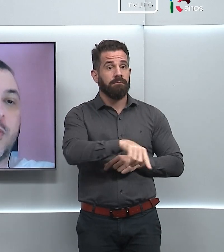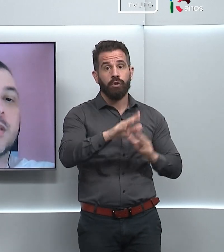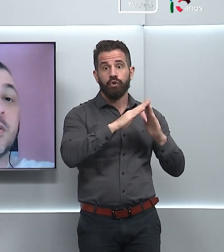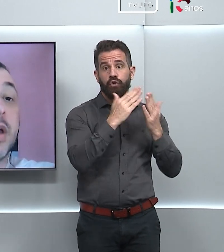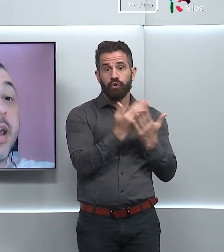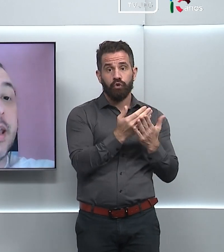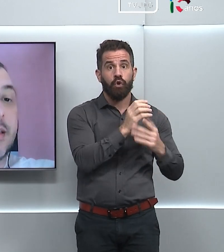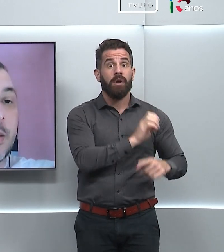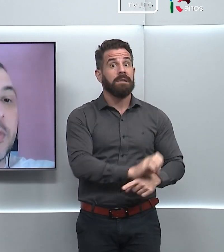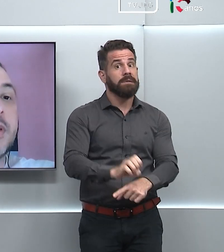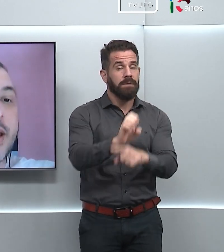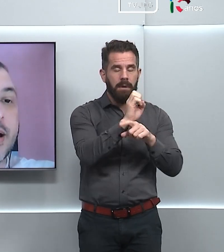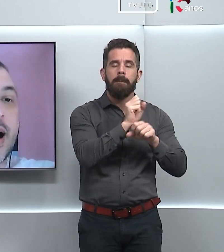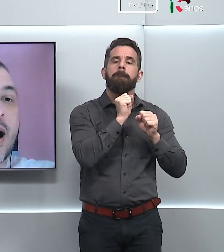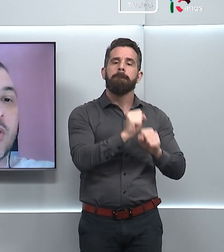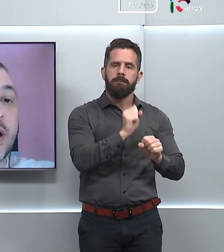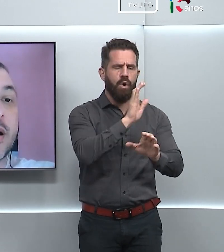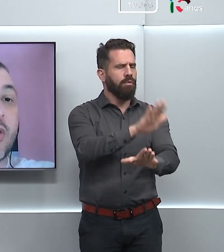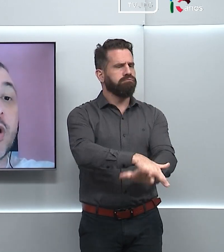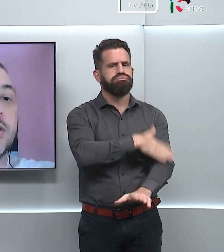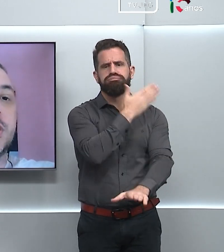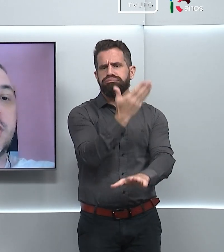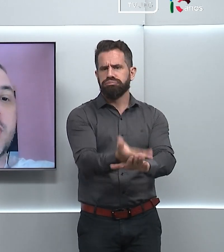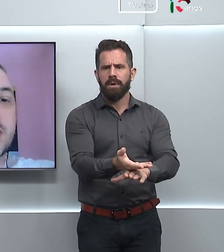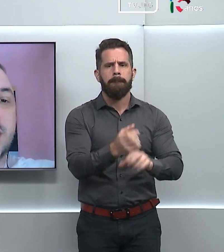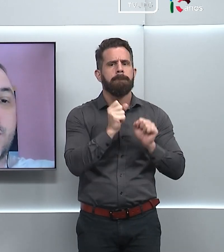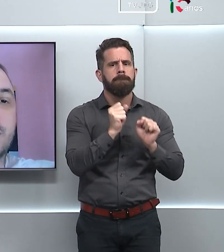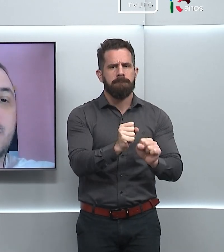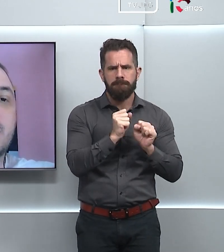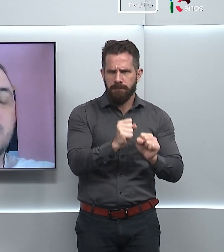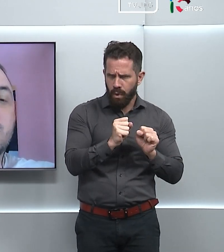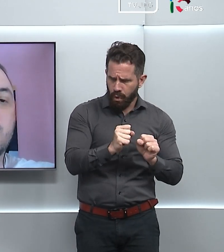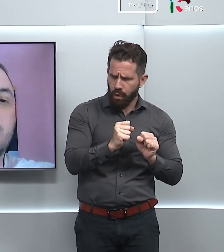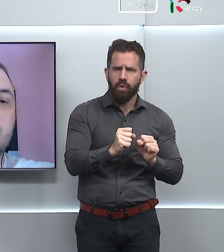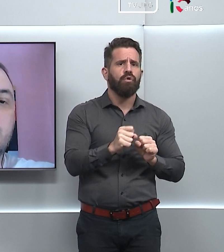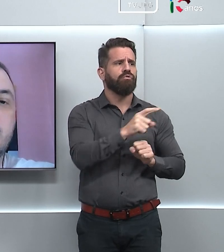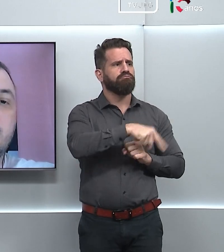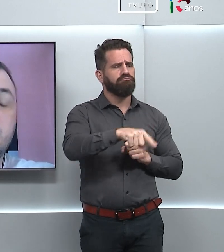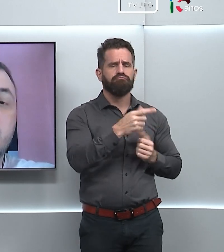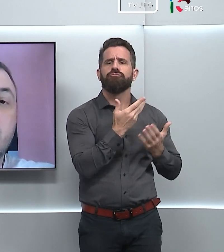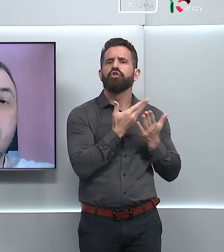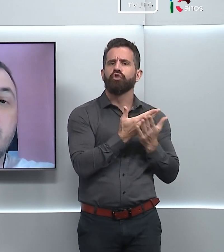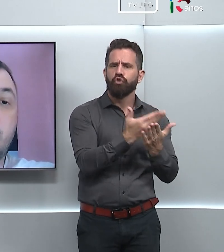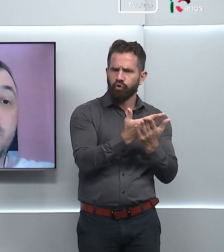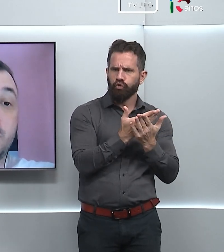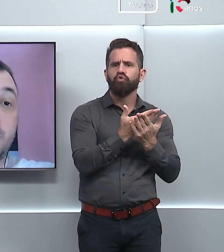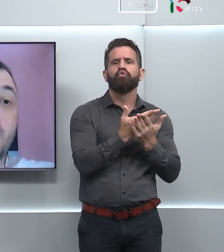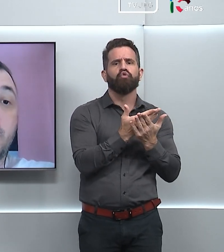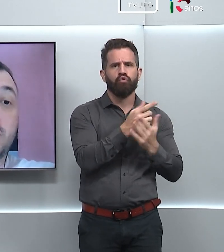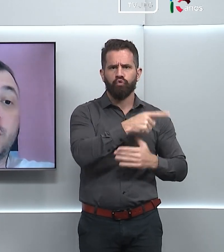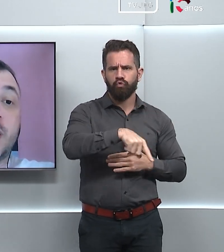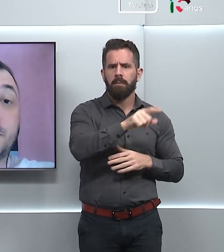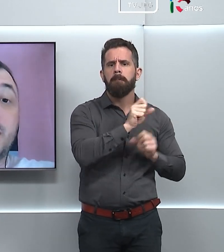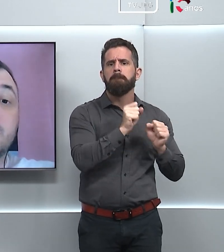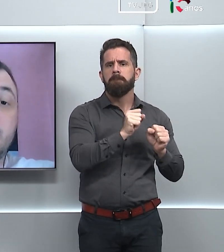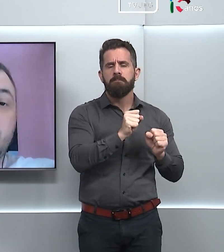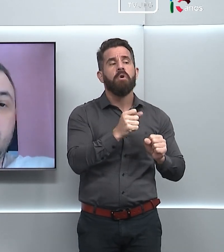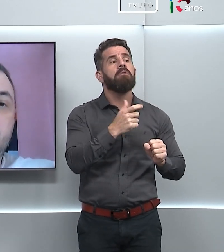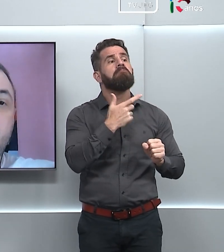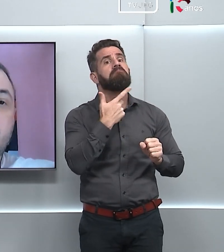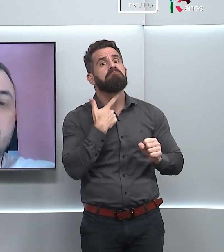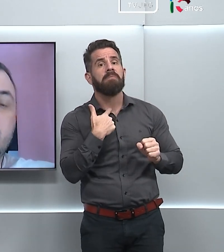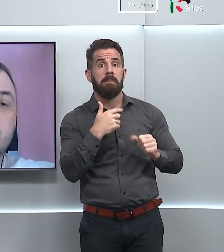exemplo, formação em tempo integral, né? Corrigindo essa defasagem dos últimos anos, porque pode ofertar mais